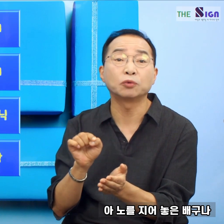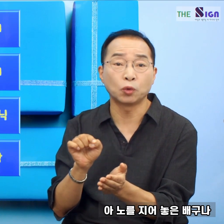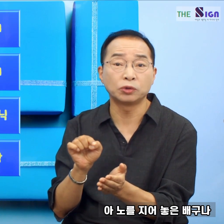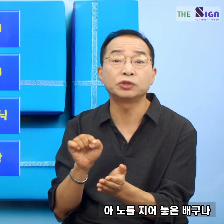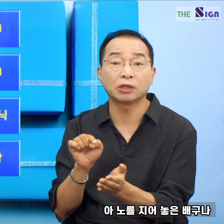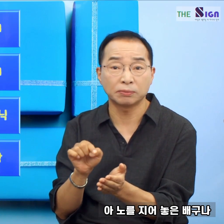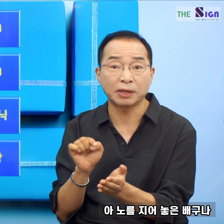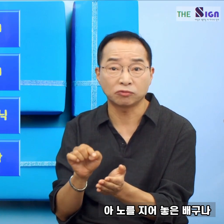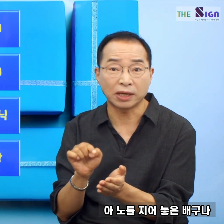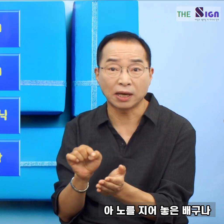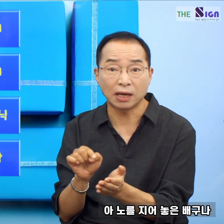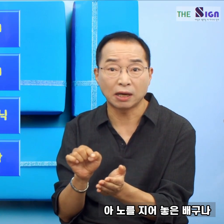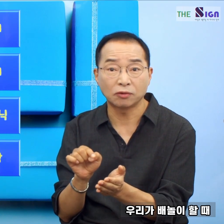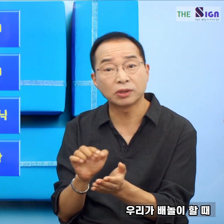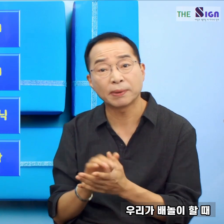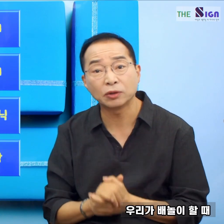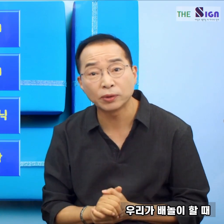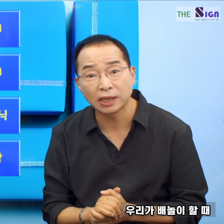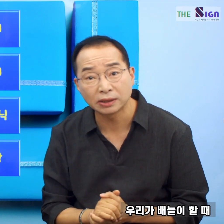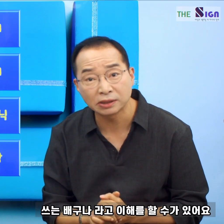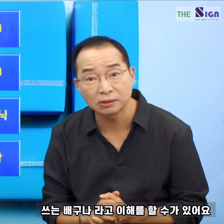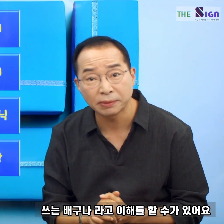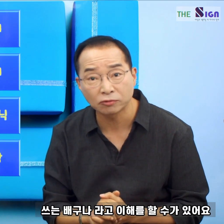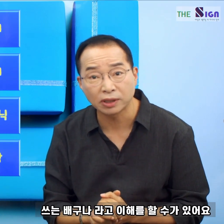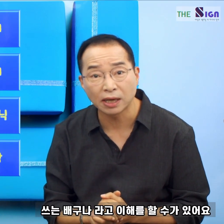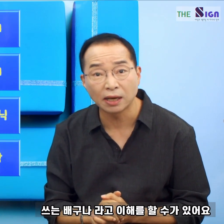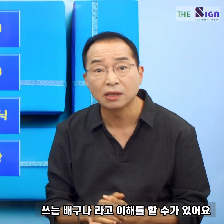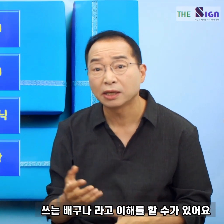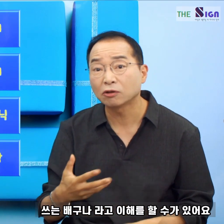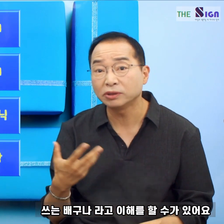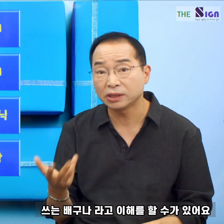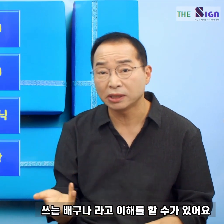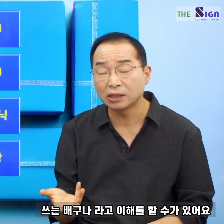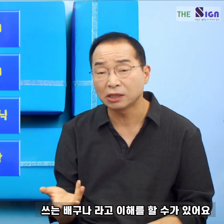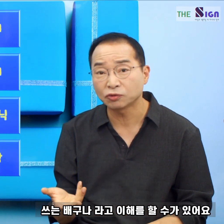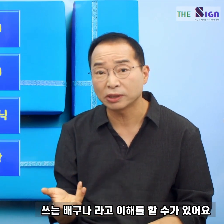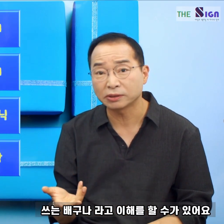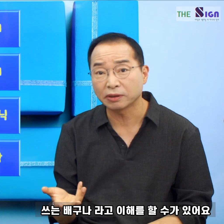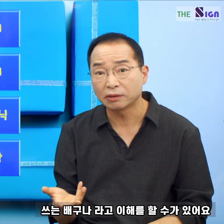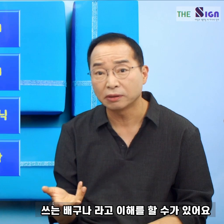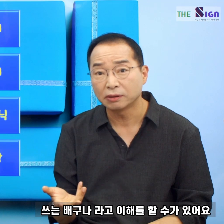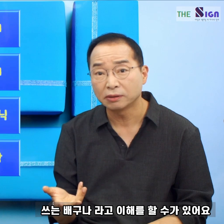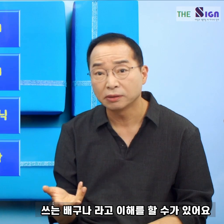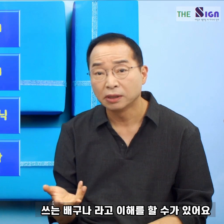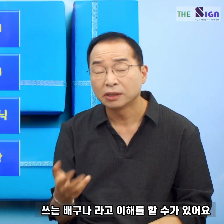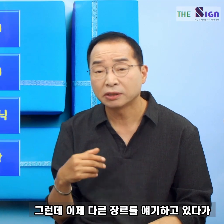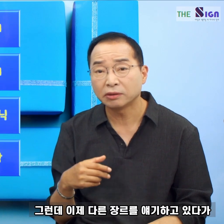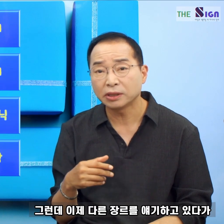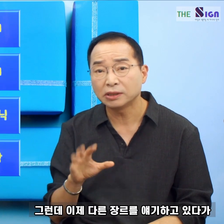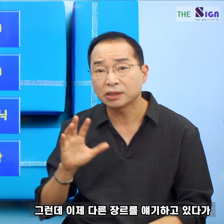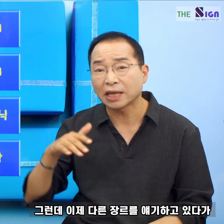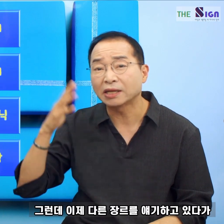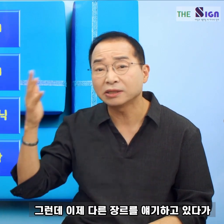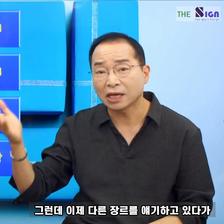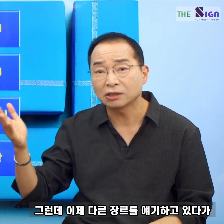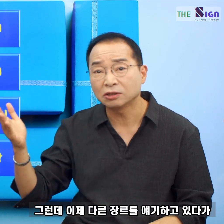노를 젓는 배구나, 우리가 뱃놀이 할 때 쓰는 배구나 라고 이제 이해를 할 수가 있어요. 그런데 이제 다른